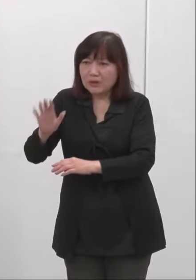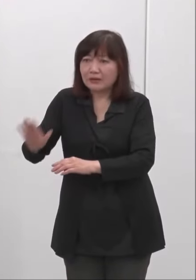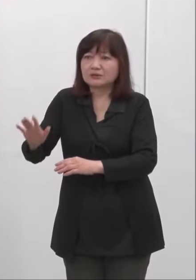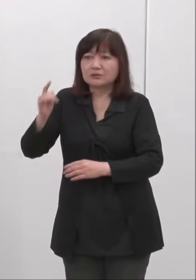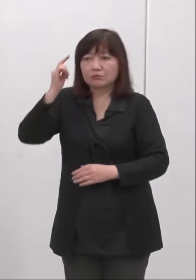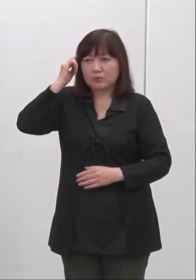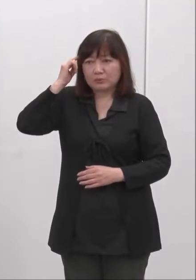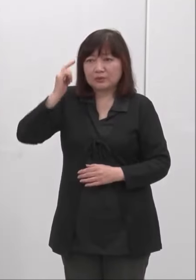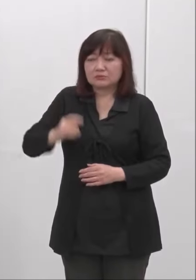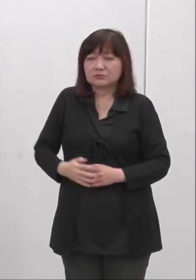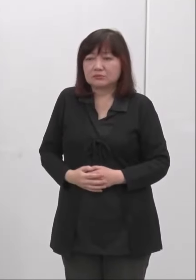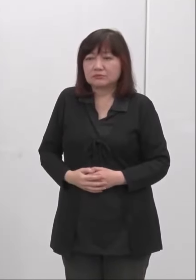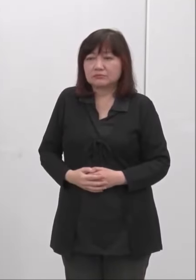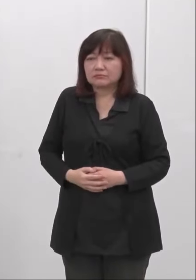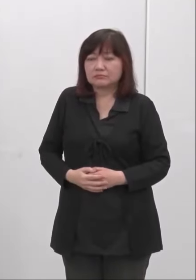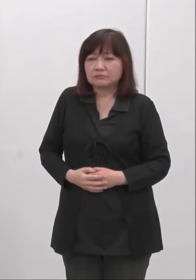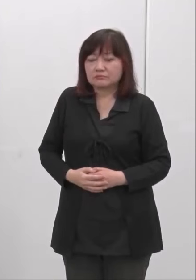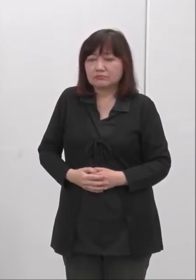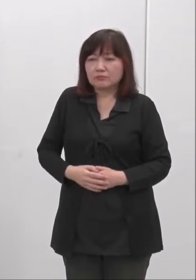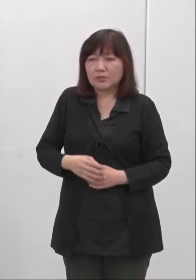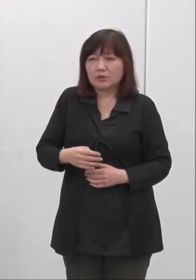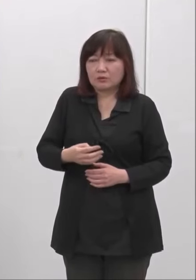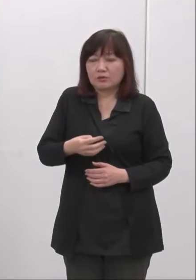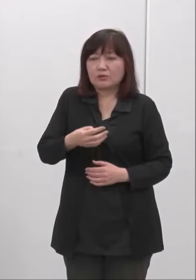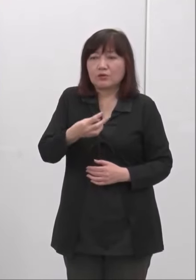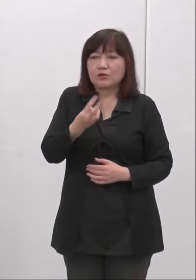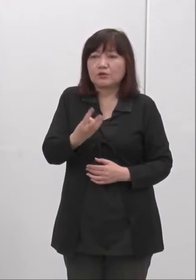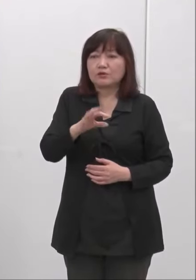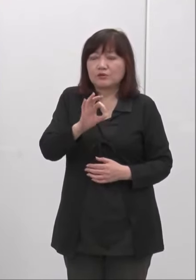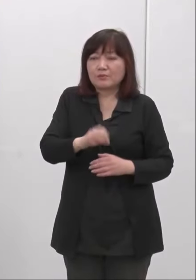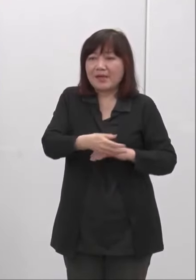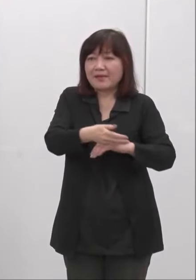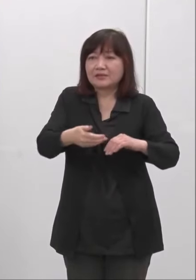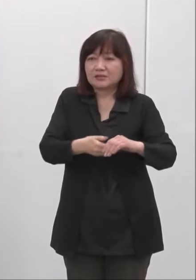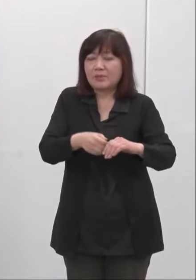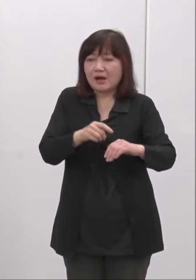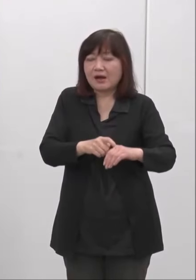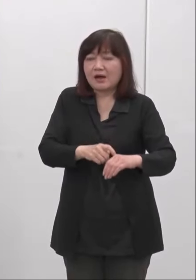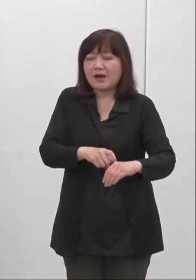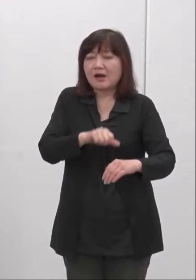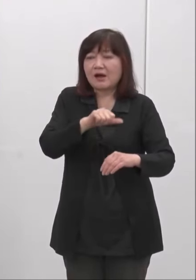ども、で夢洲の方ですはですね、 IR の方は